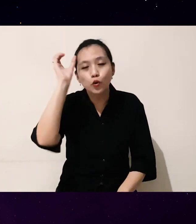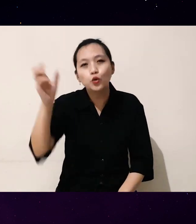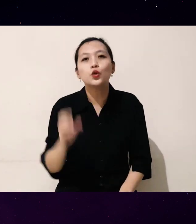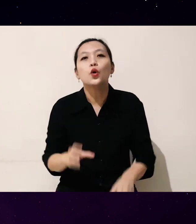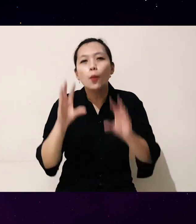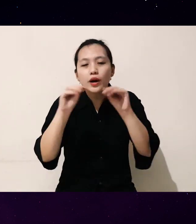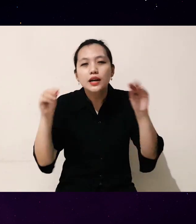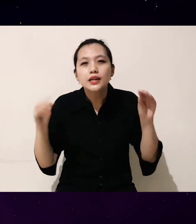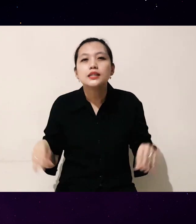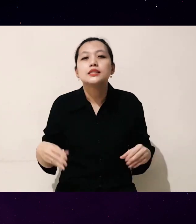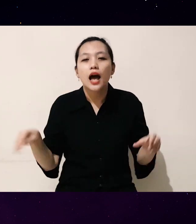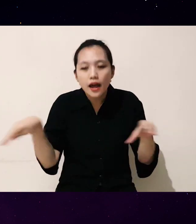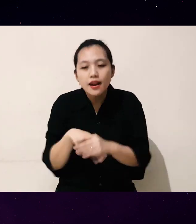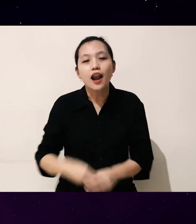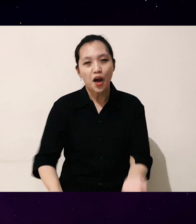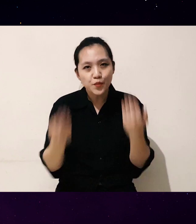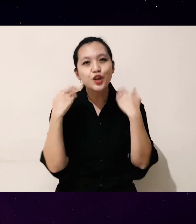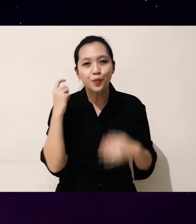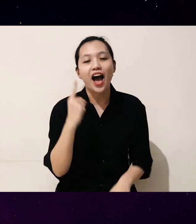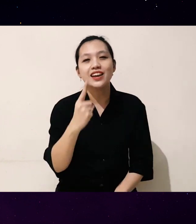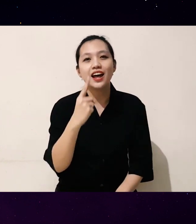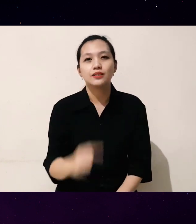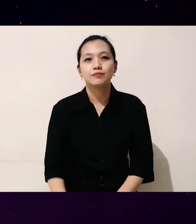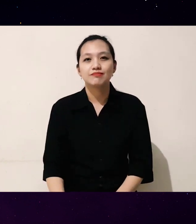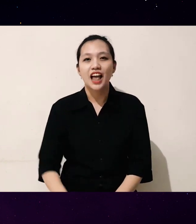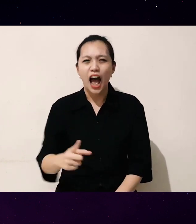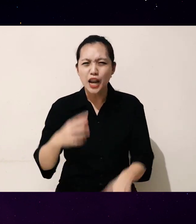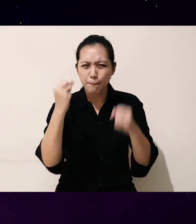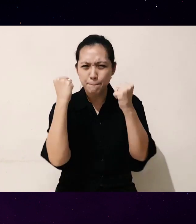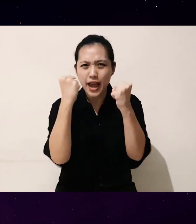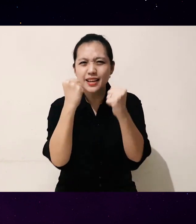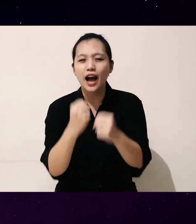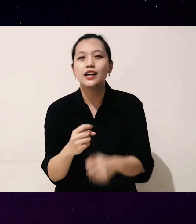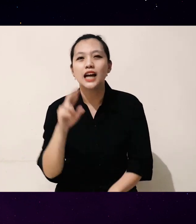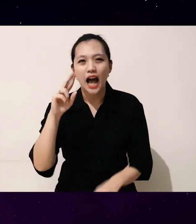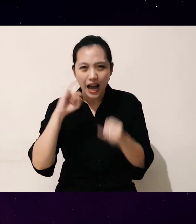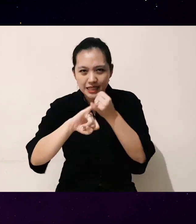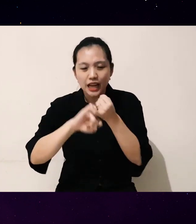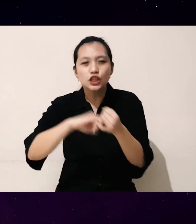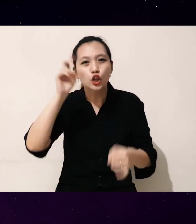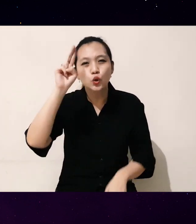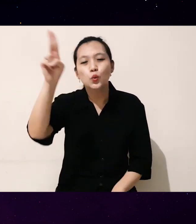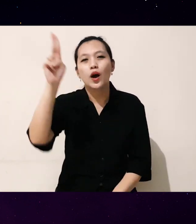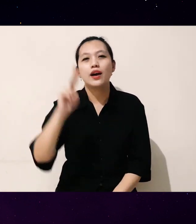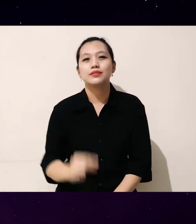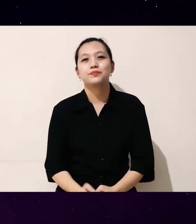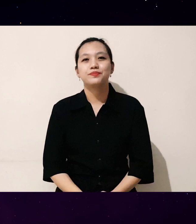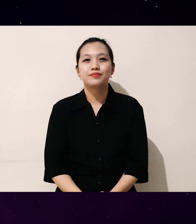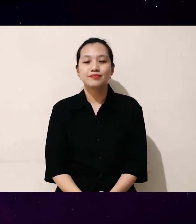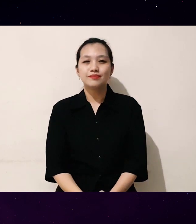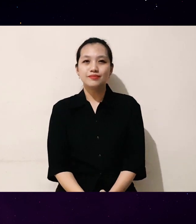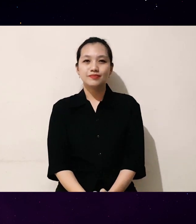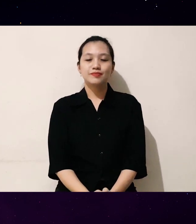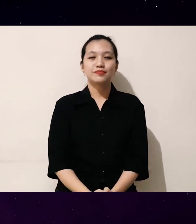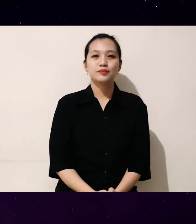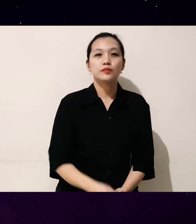dapat menghentikan Tuhan untuk hadir dan bekerja dan mengasihi Anda dalam kehidupan Anda. Dan Anda harus